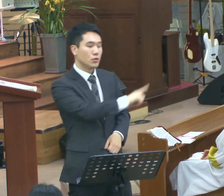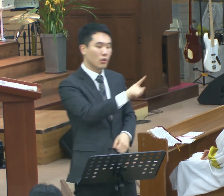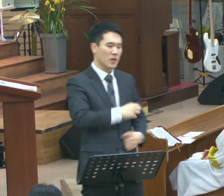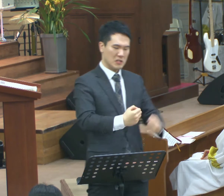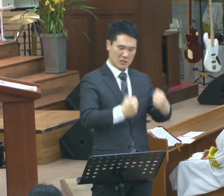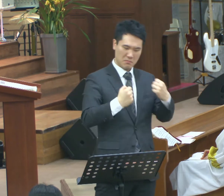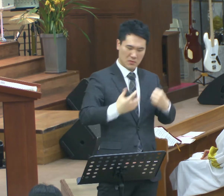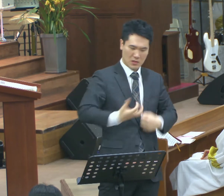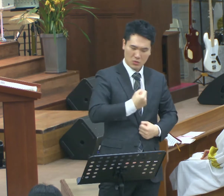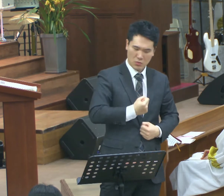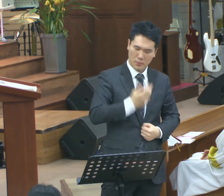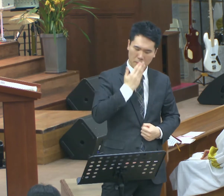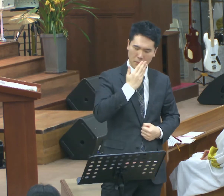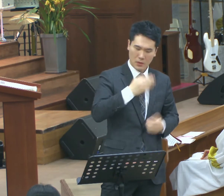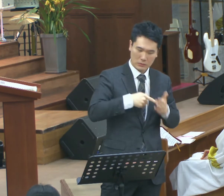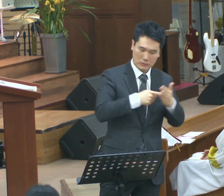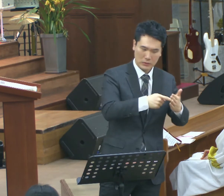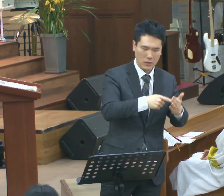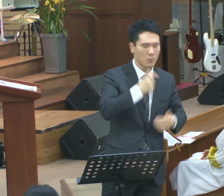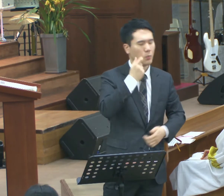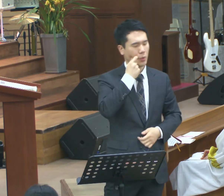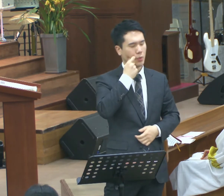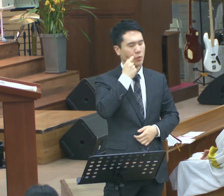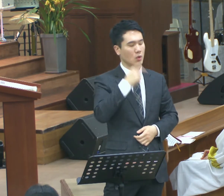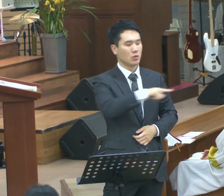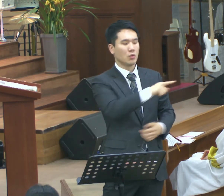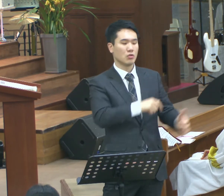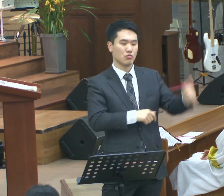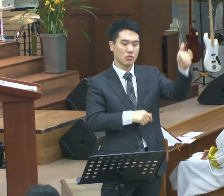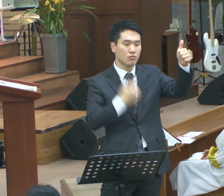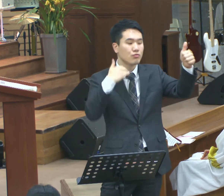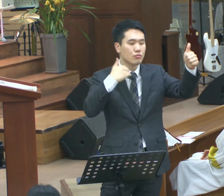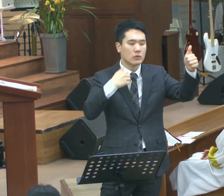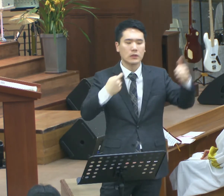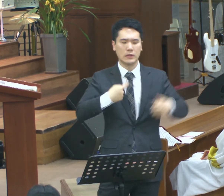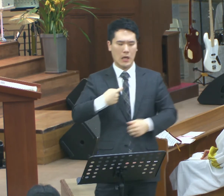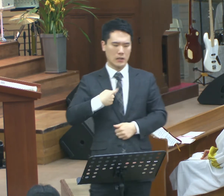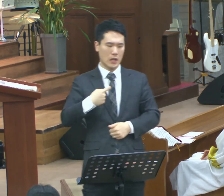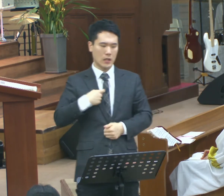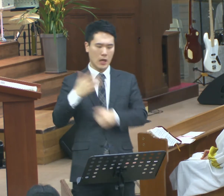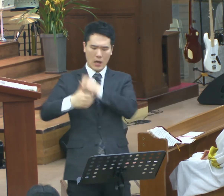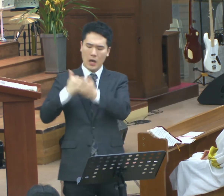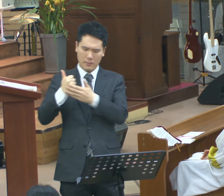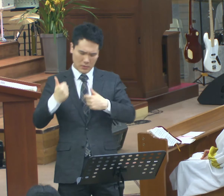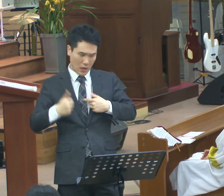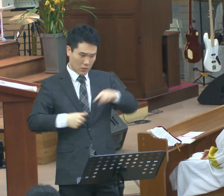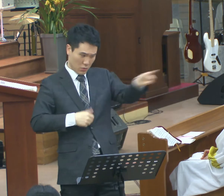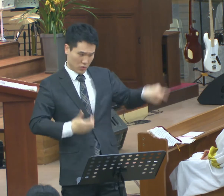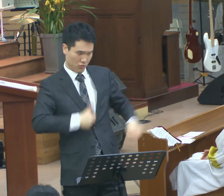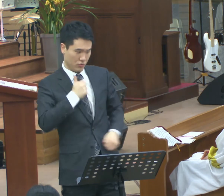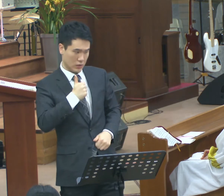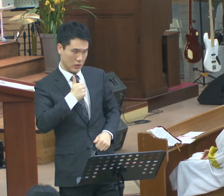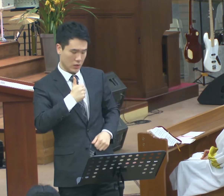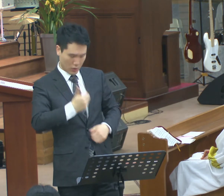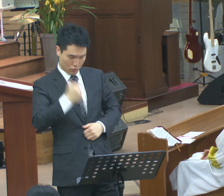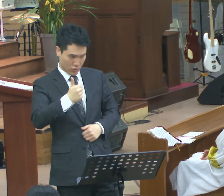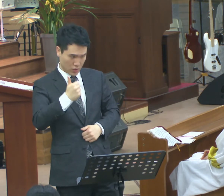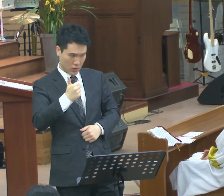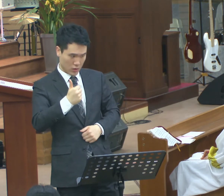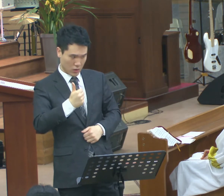지혜자라는 것을 너희가 인정하고 들어가야 돼. 예수님이 이것이 굉장히 강하신 분이에요. 예수님께서 제자들을 부르실 때 다수의